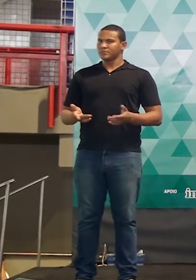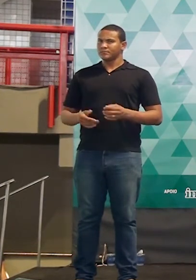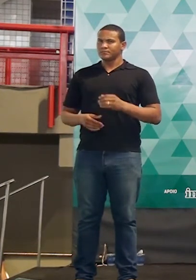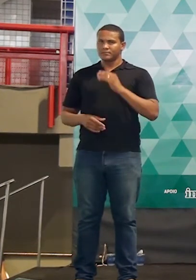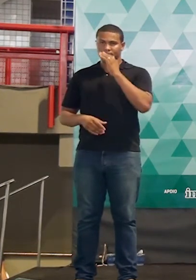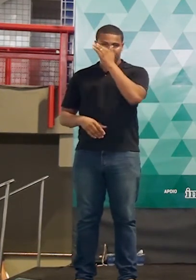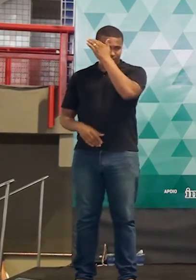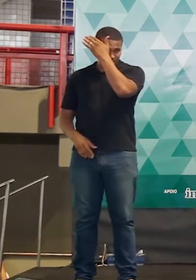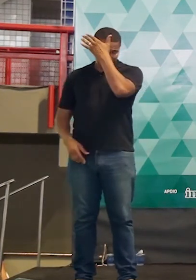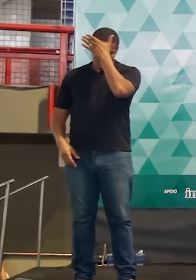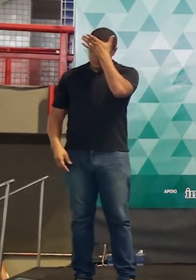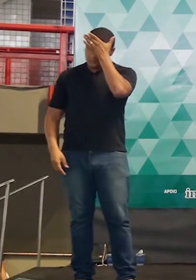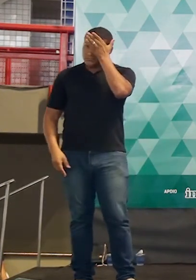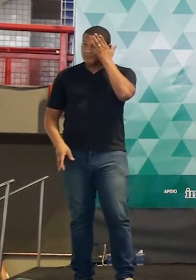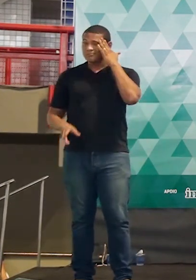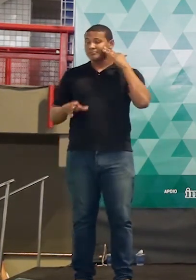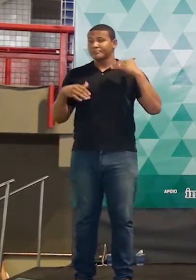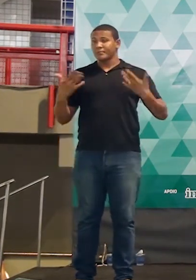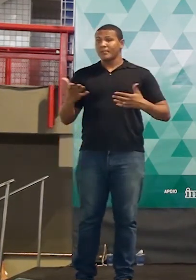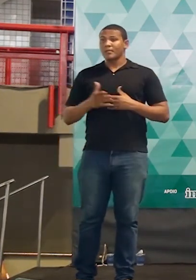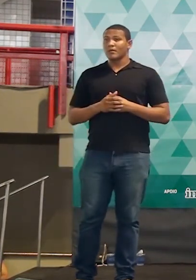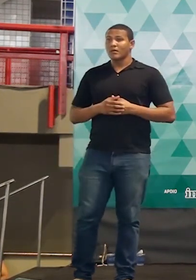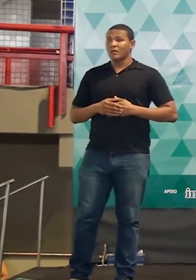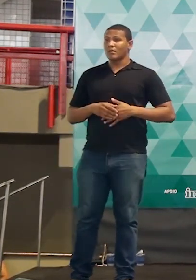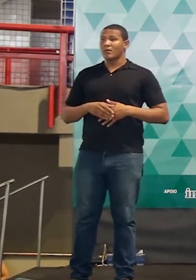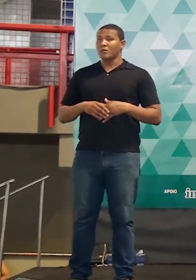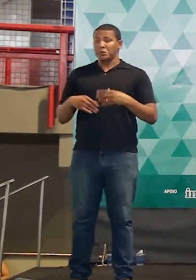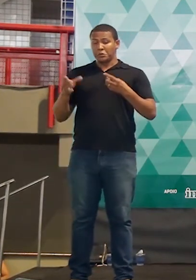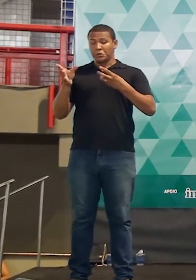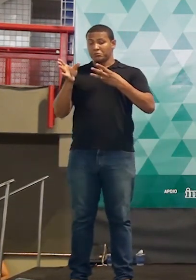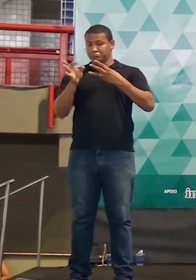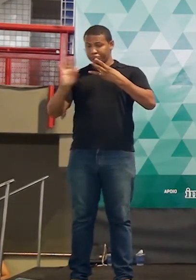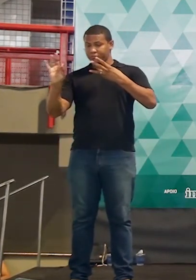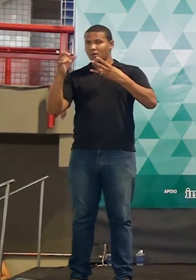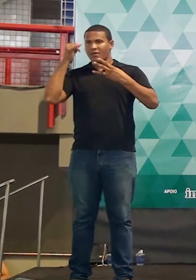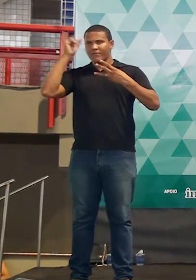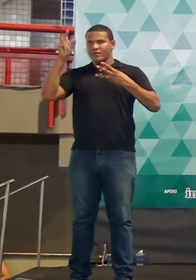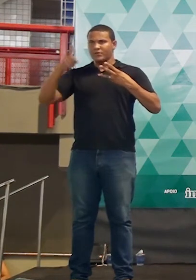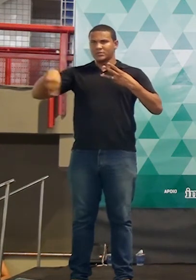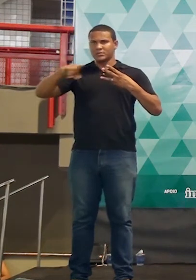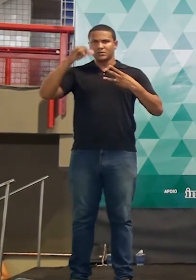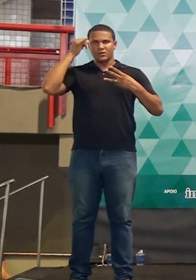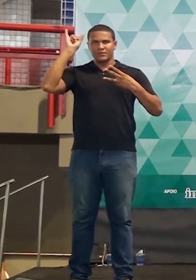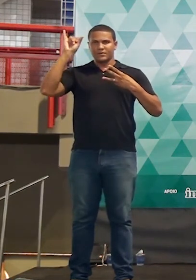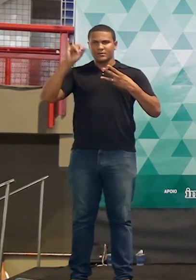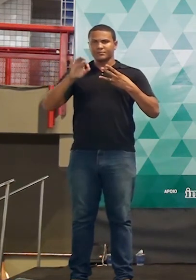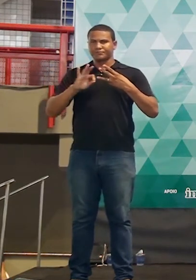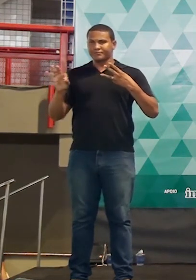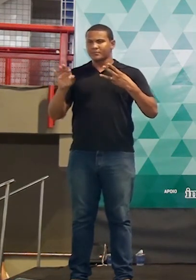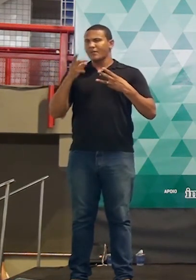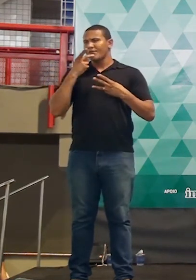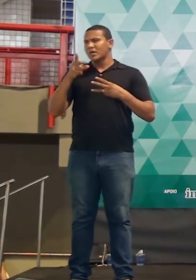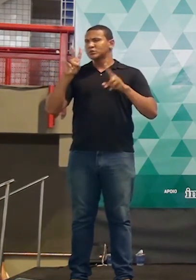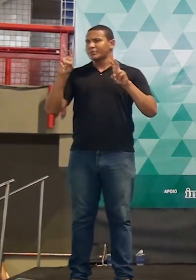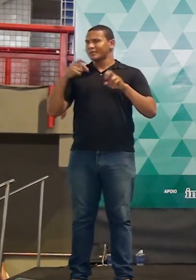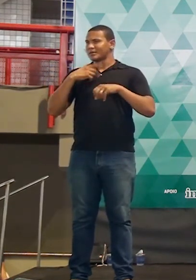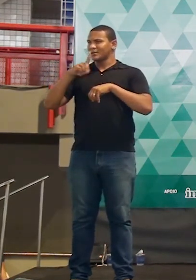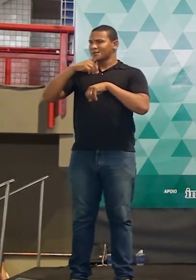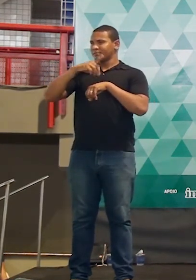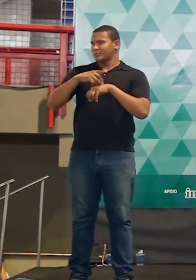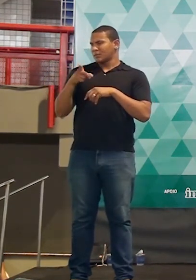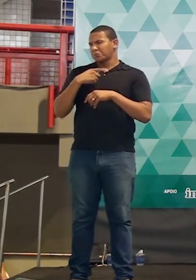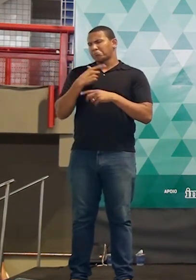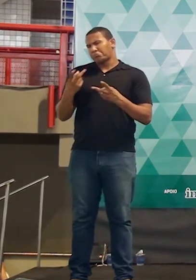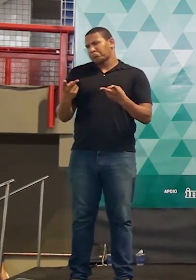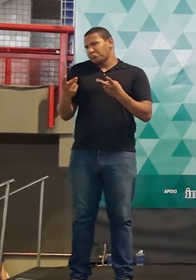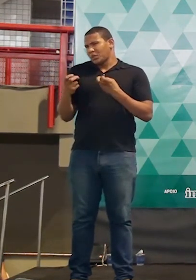Terceira frase que vocês evitem. Você diz assim, é notório. Vamos falar das arboviroses. Diz assim, é